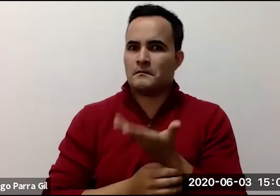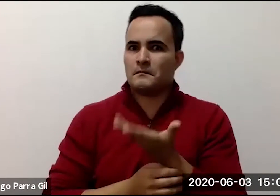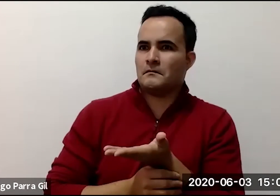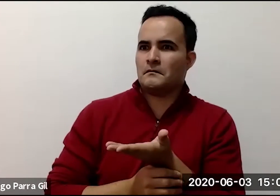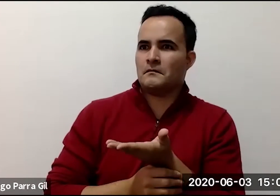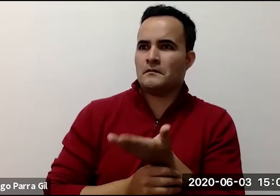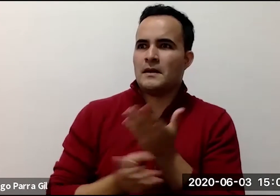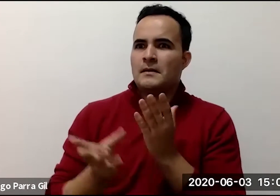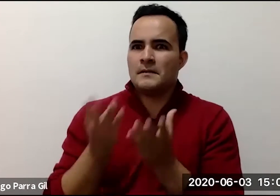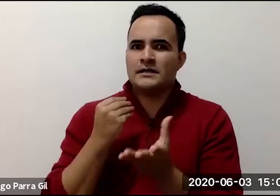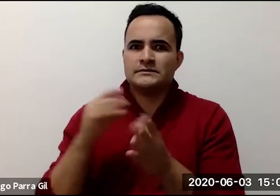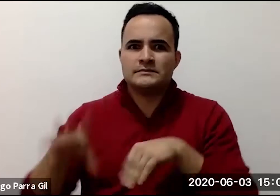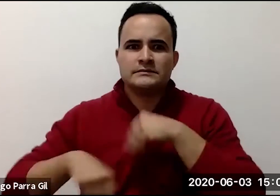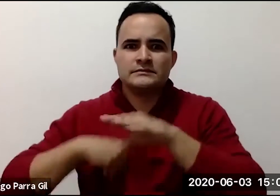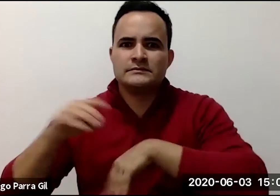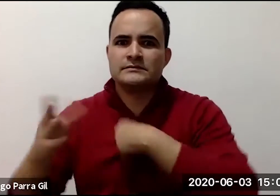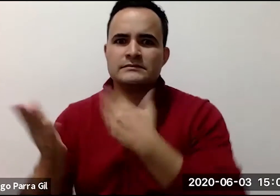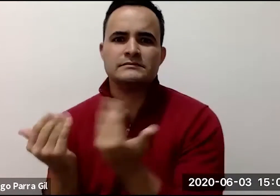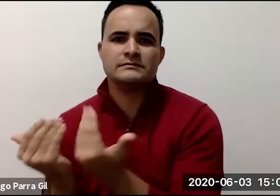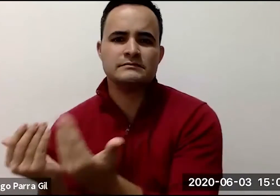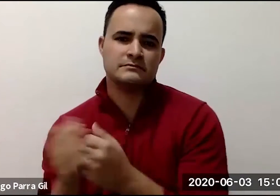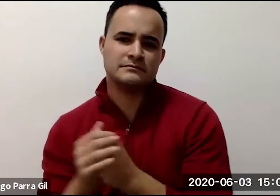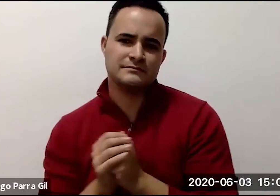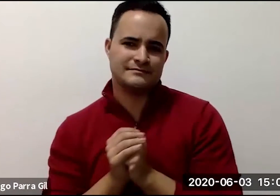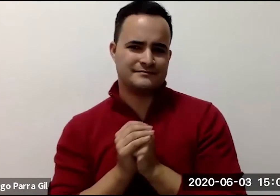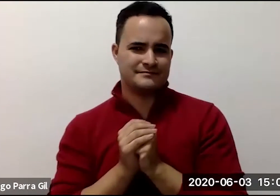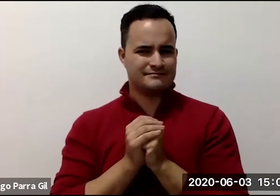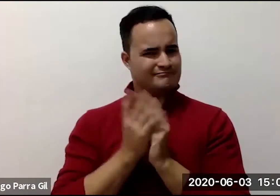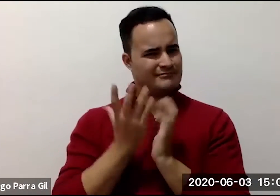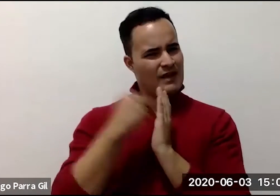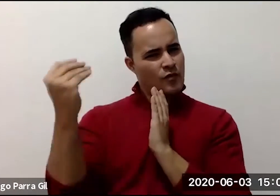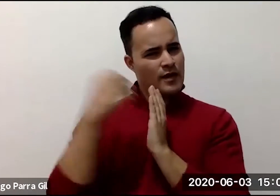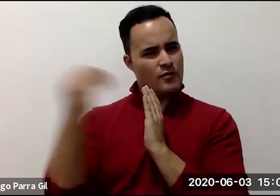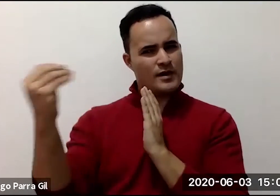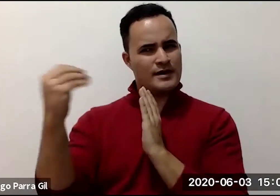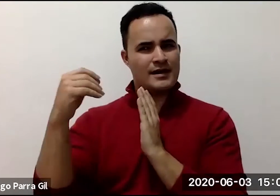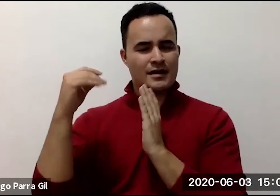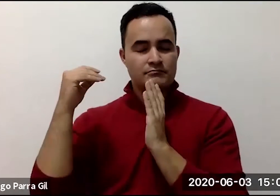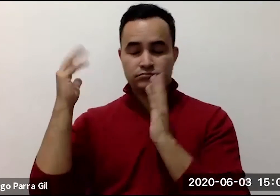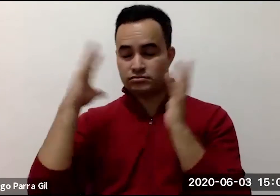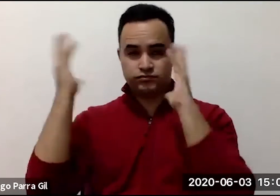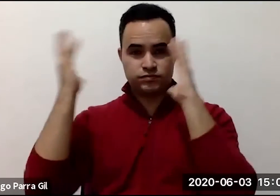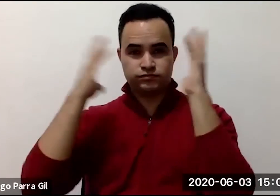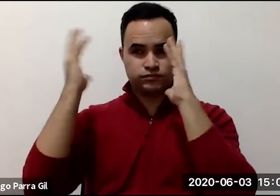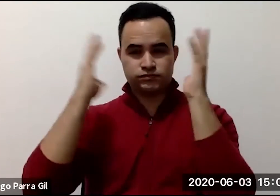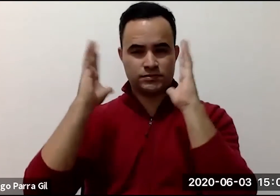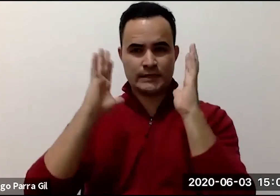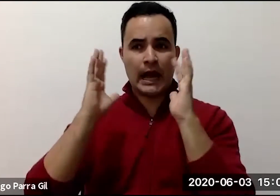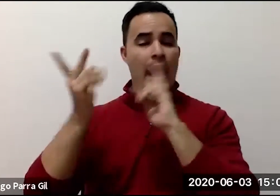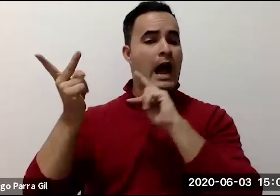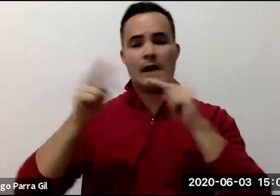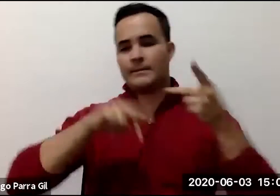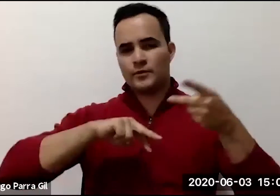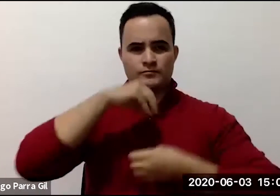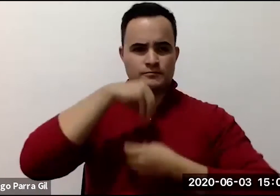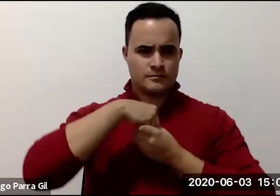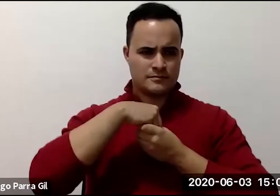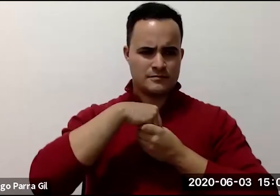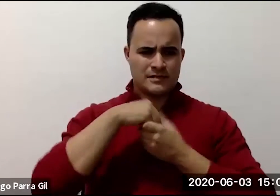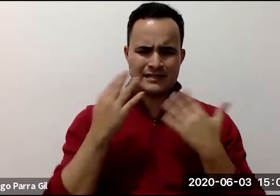necesitamos de ese ruido externo que nos impide precisamente estar con nosotros, ¿no? Creo que las reflexiones